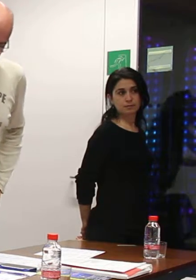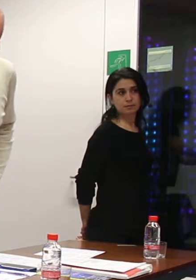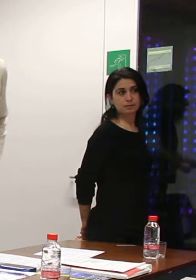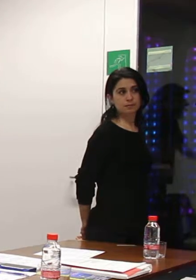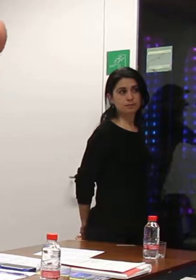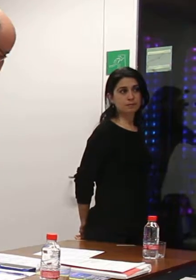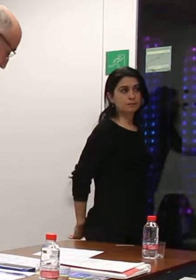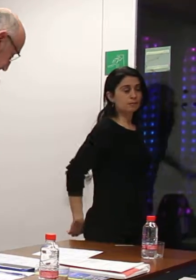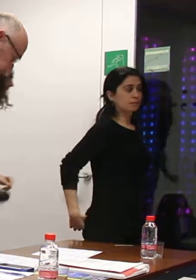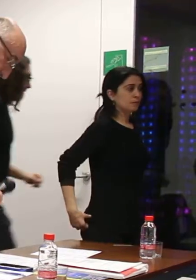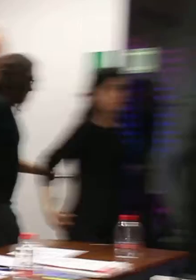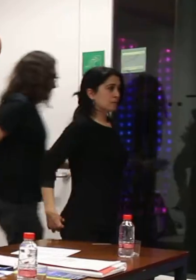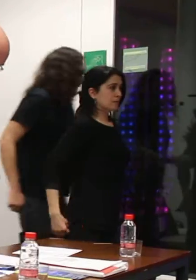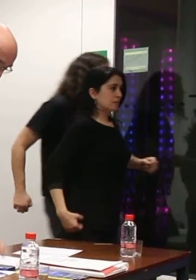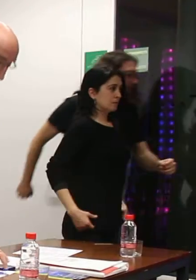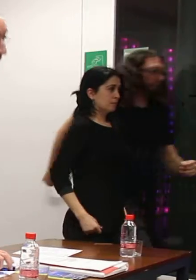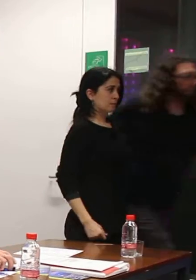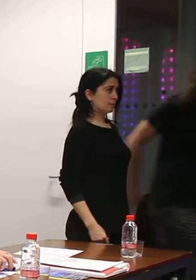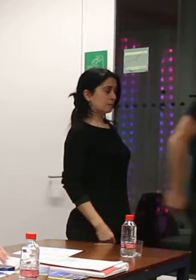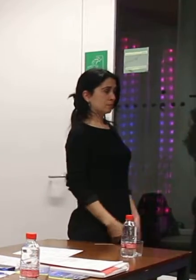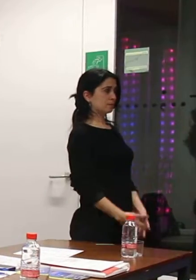Bueno, venga.